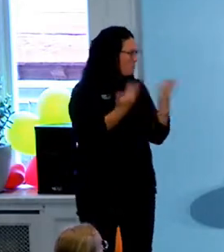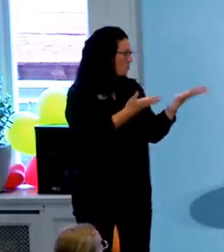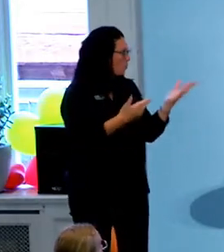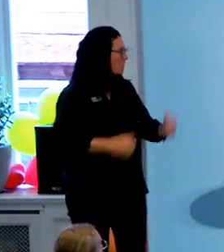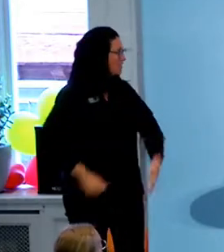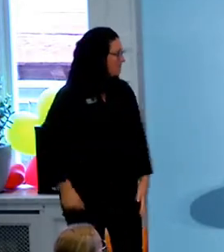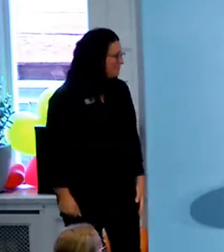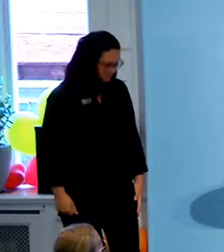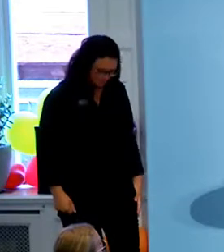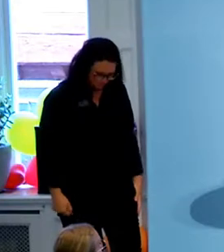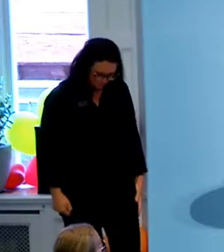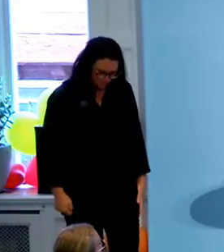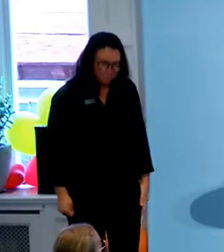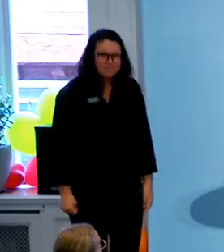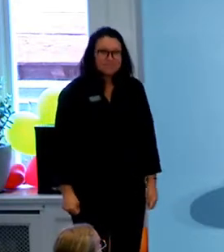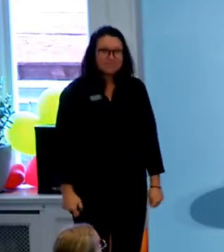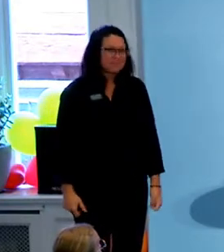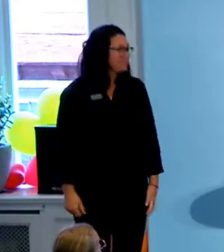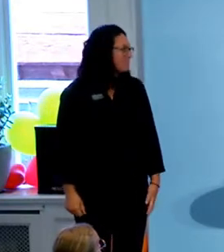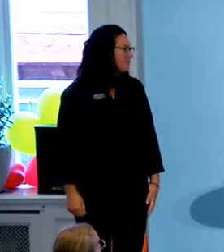Varsågod.